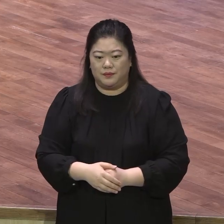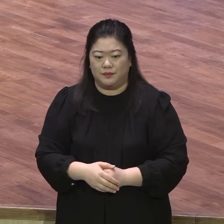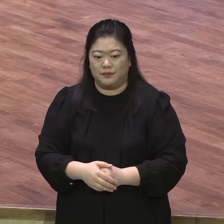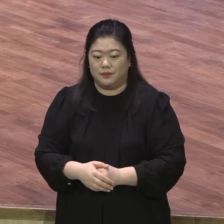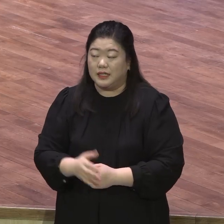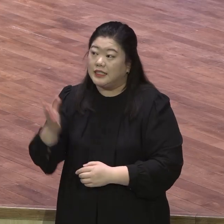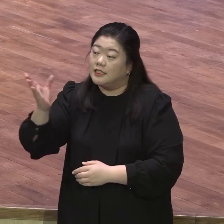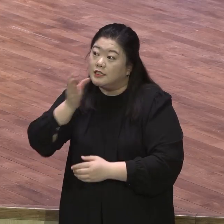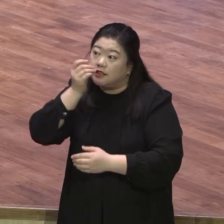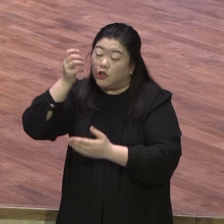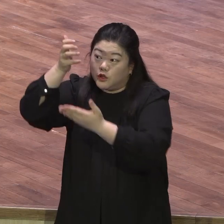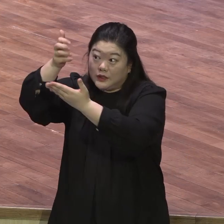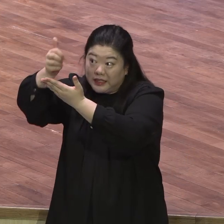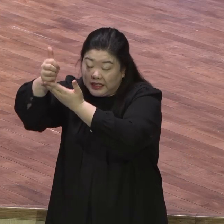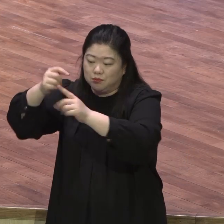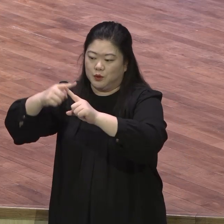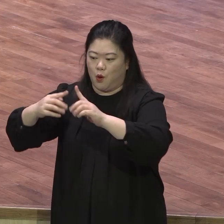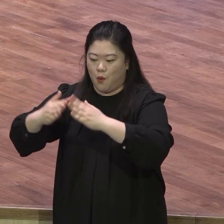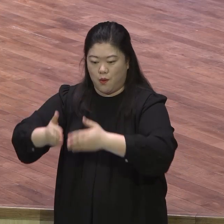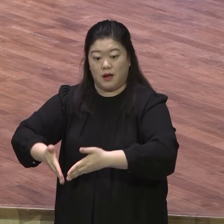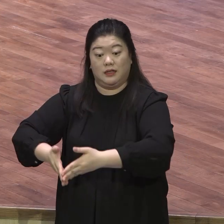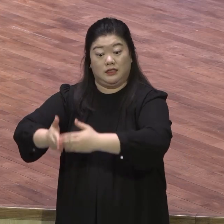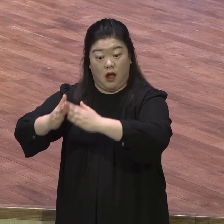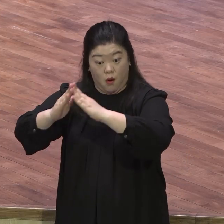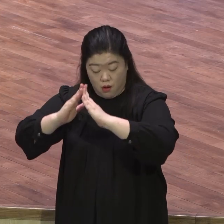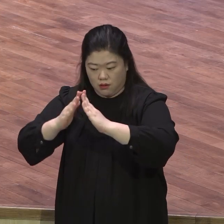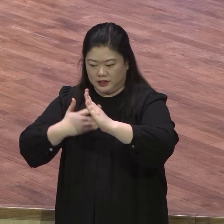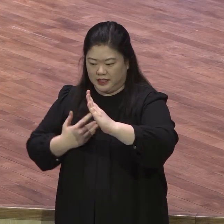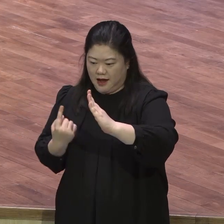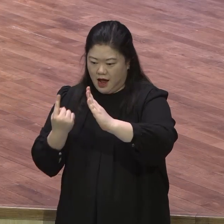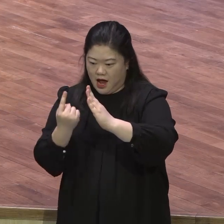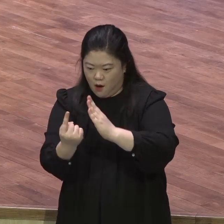예배당 성막의 축복 교회의 축복